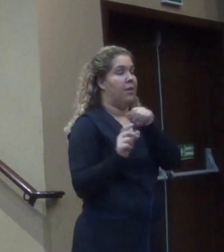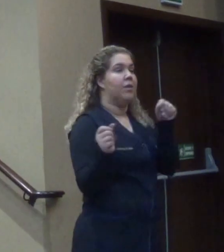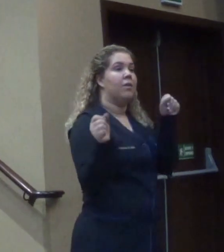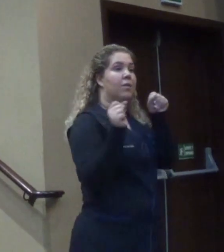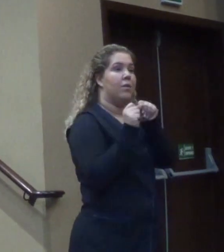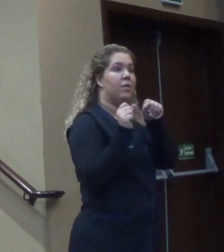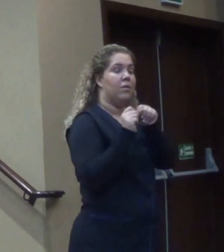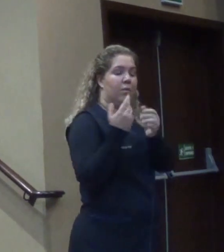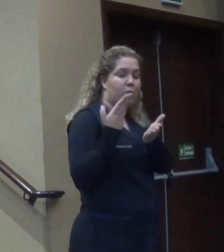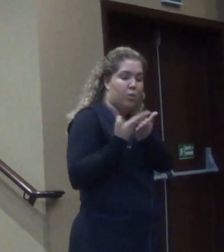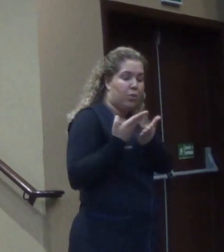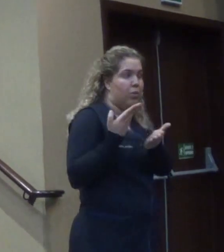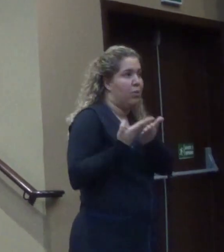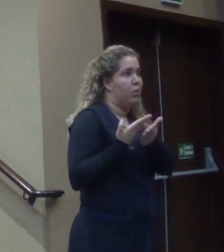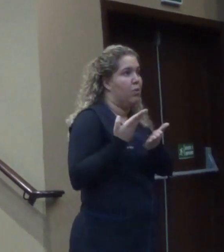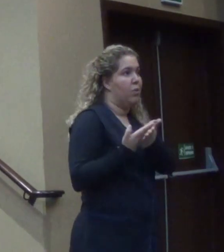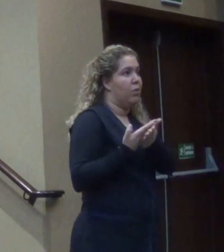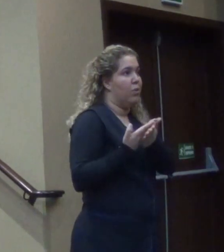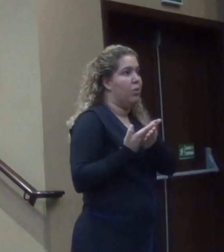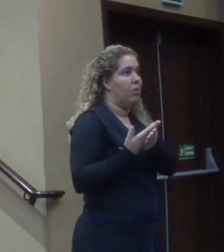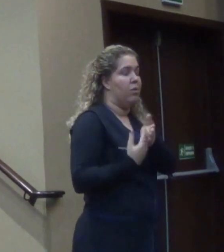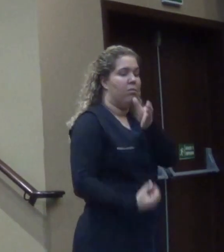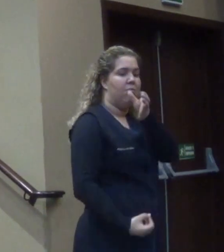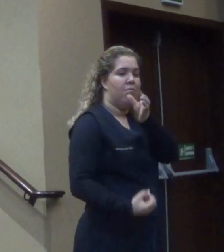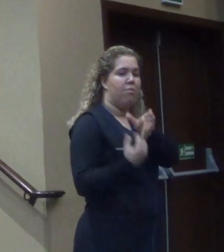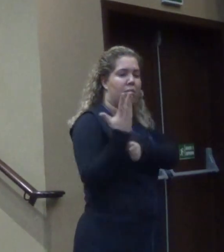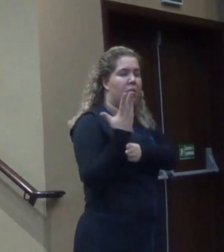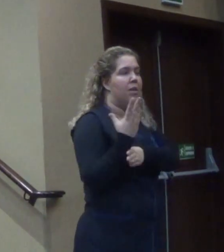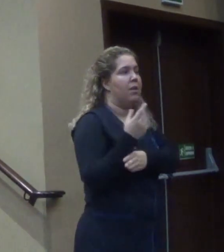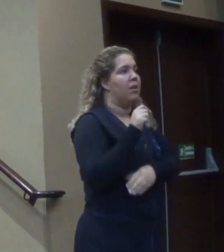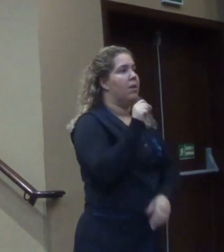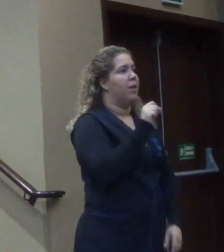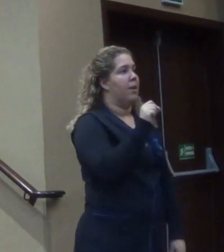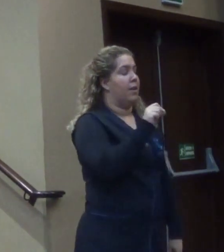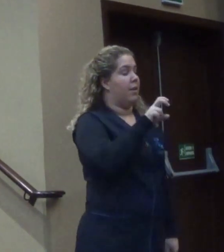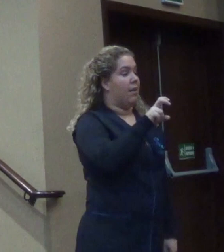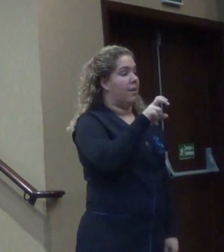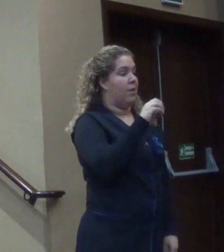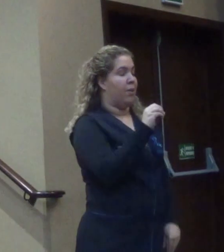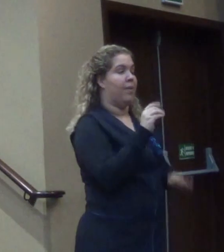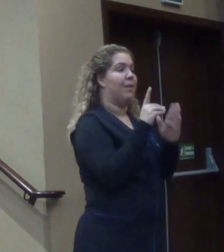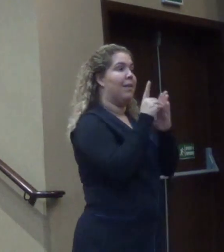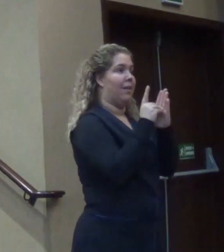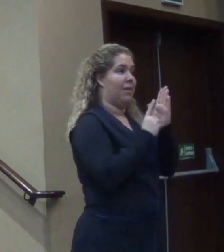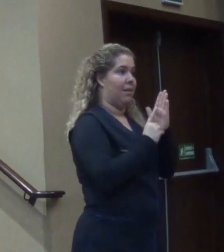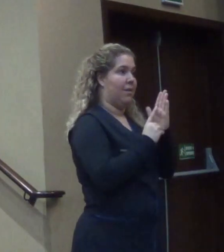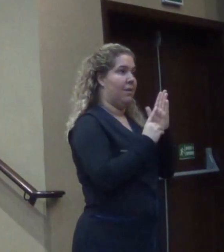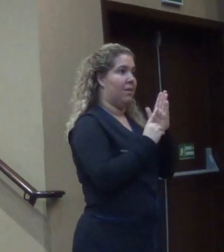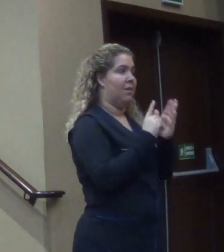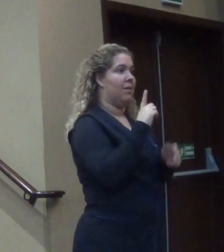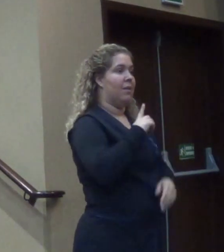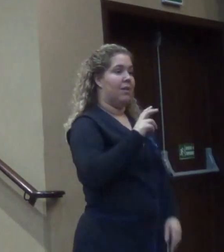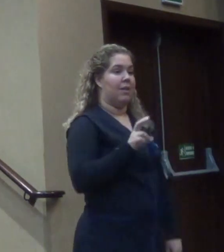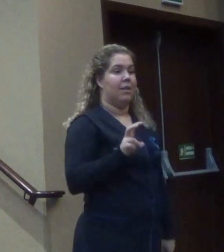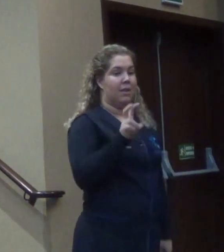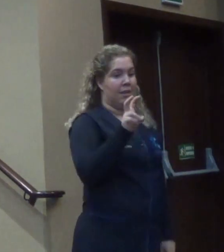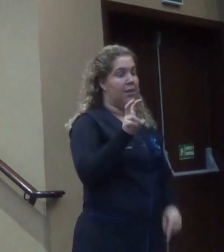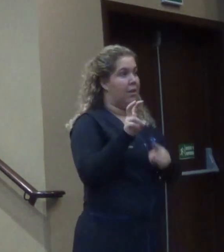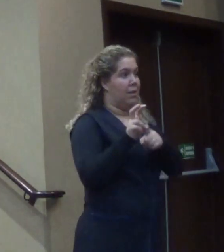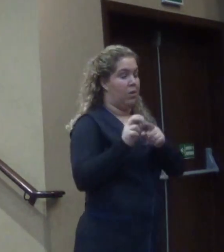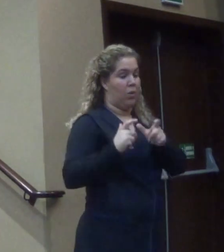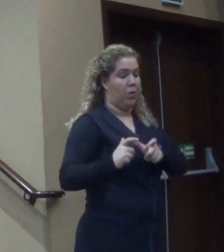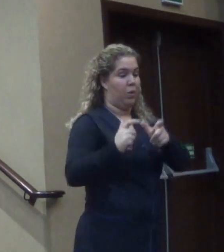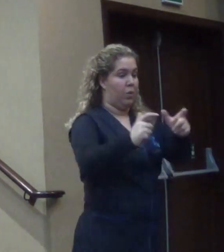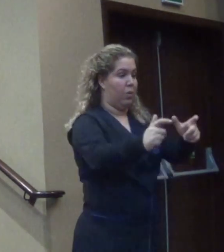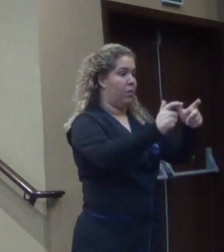um estudo pioneiro na década de 50, porque existem 5 regiões no mundo chamadas